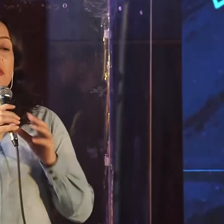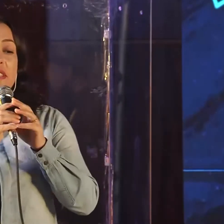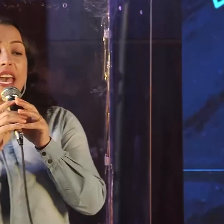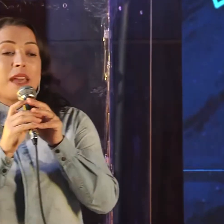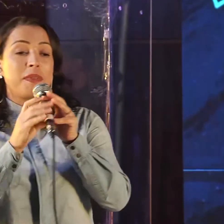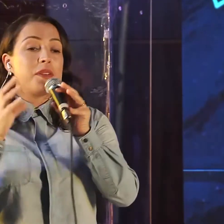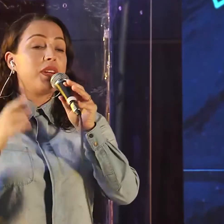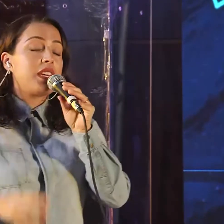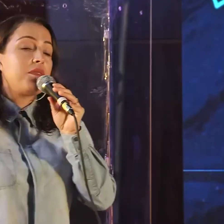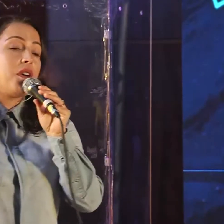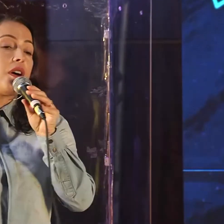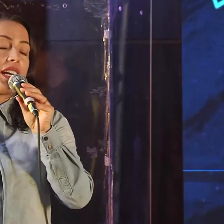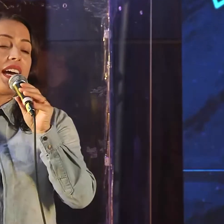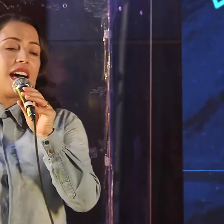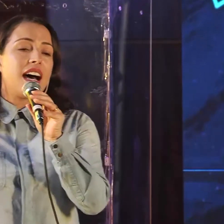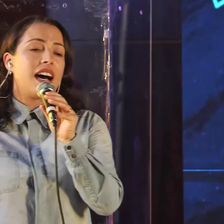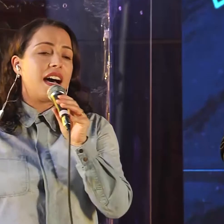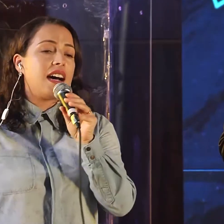Vamos sempre o